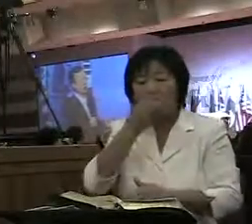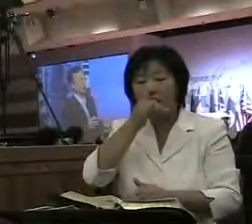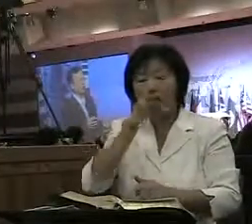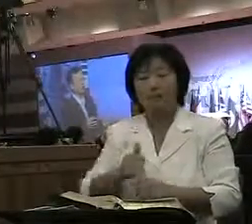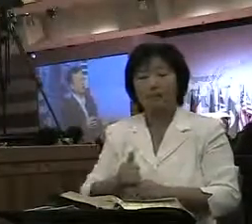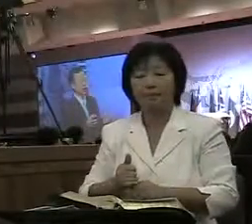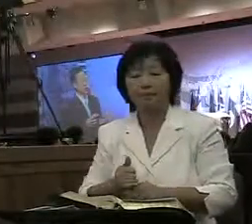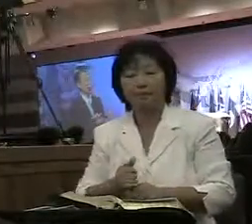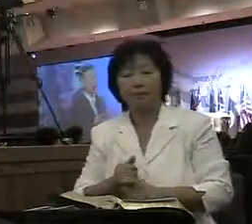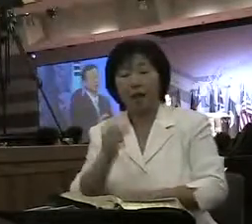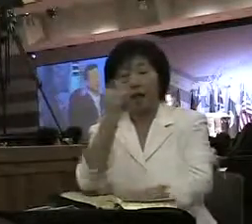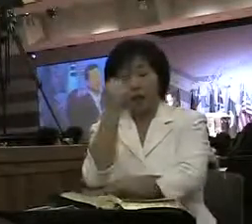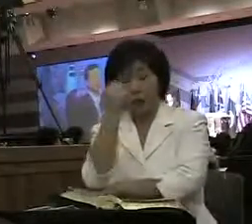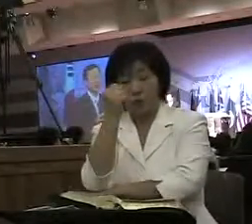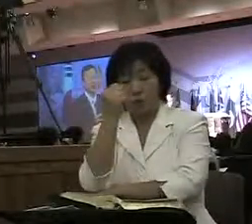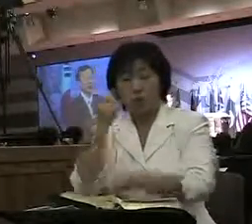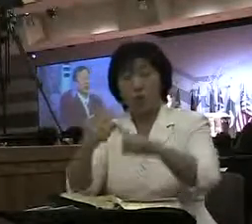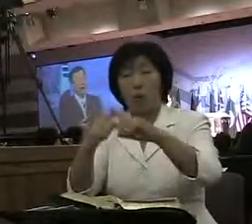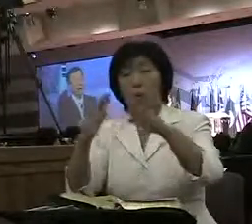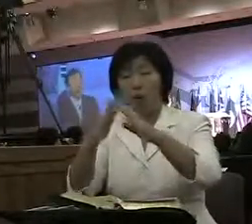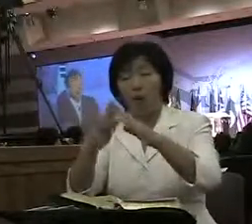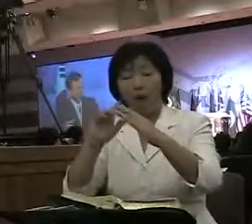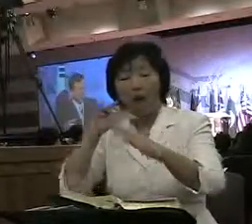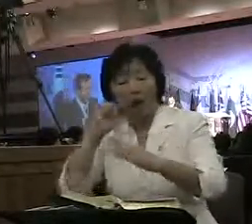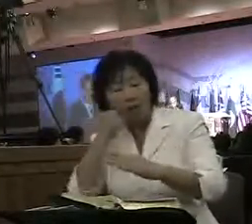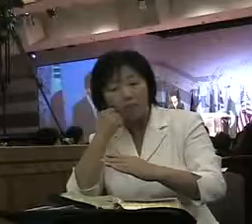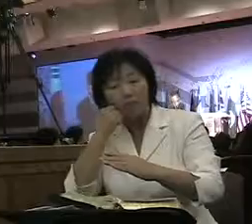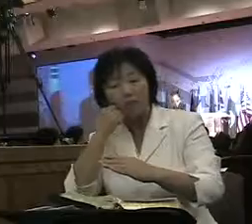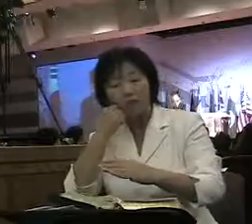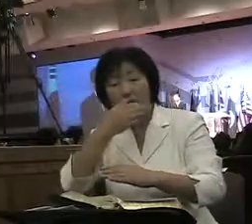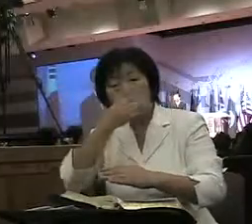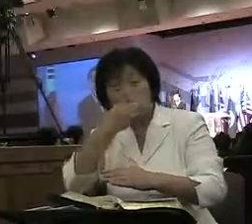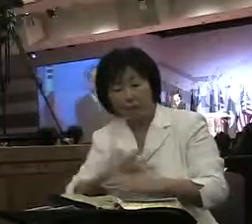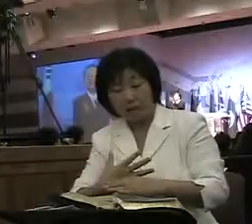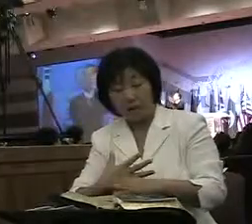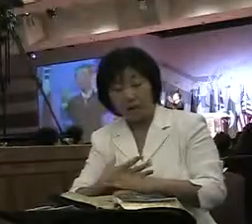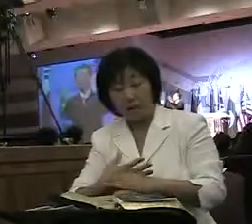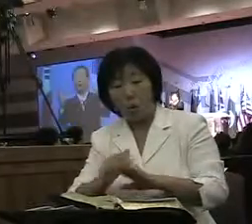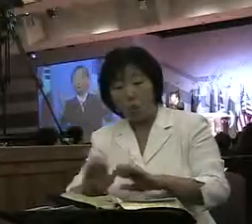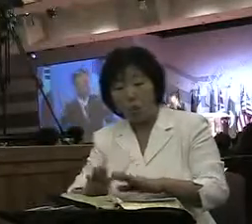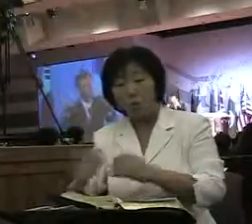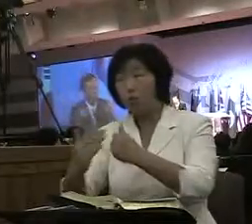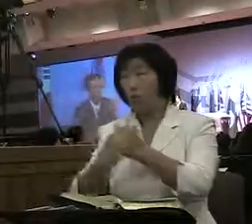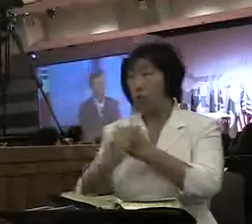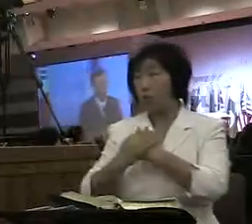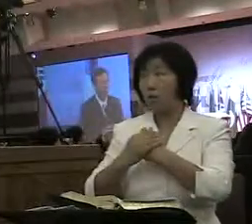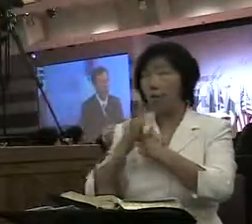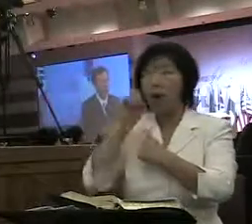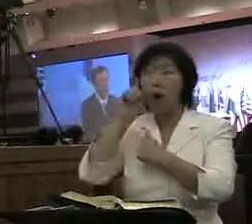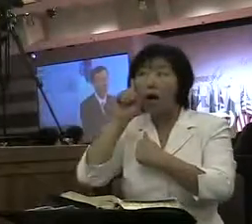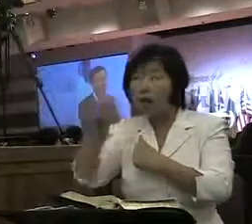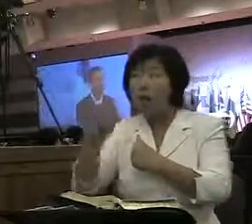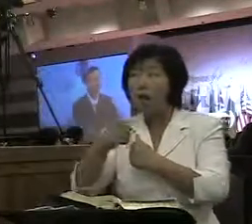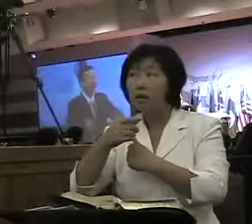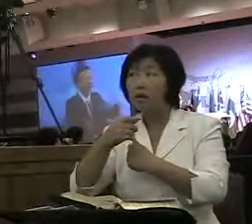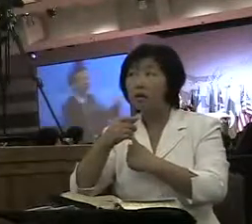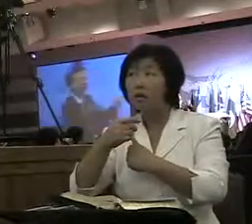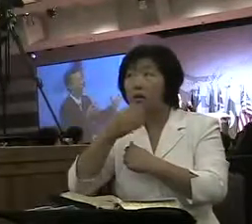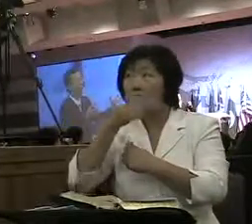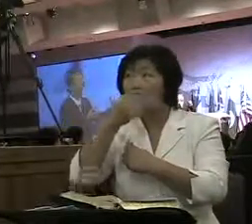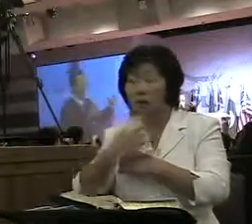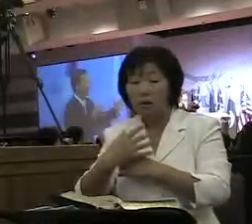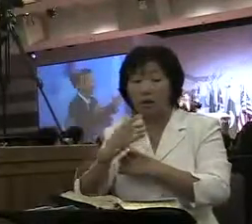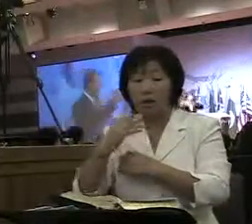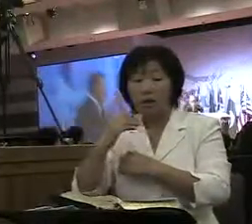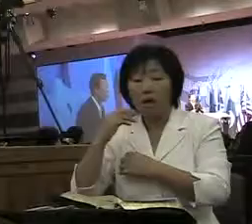초대교회 성도들이 어렵다고 힘들다고 하나님께서 오늘 도와주시면 내일 힘들 때 또 도와주셔야 되고, 다음